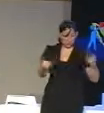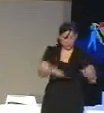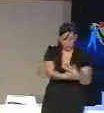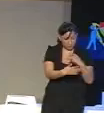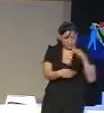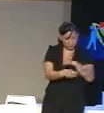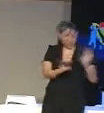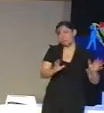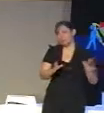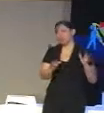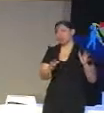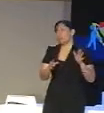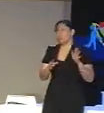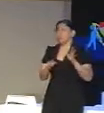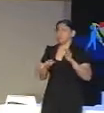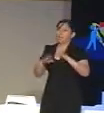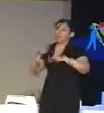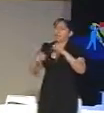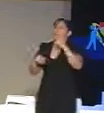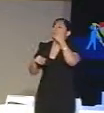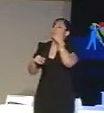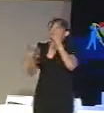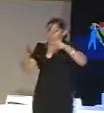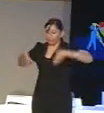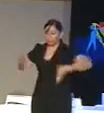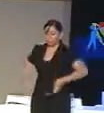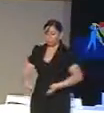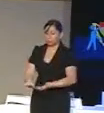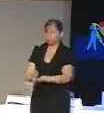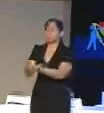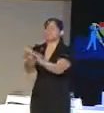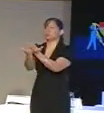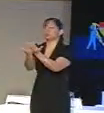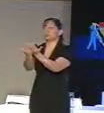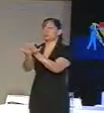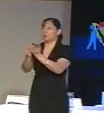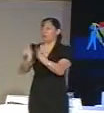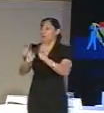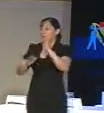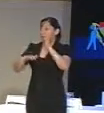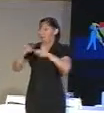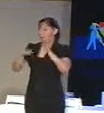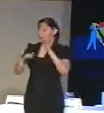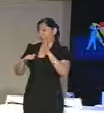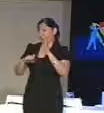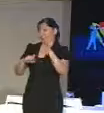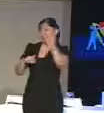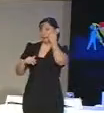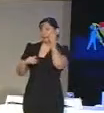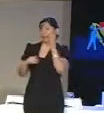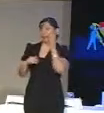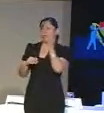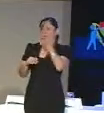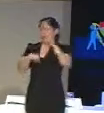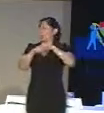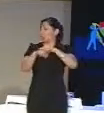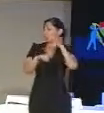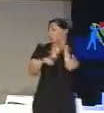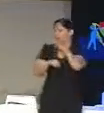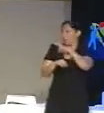nacimiento, porque no queremos quizá arruinar nuestro congreso en México.